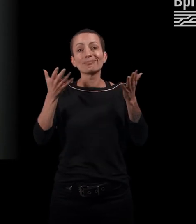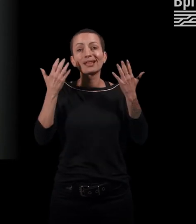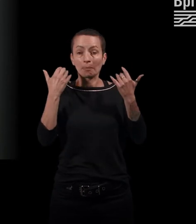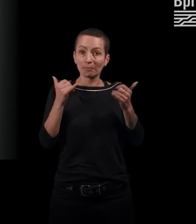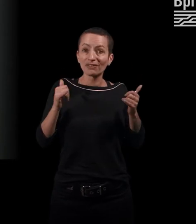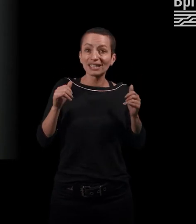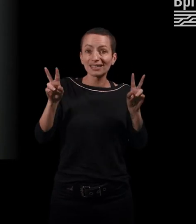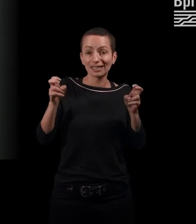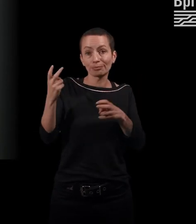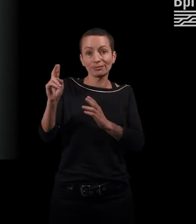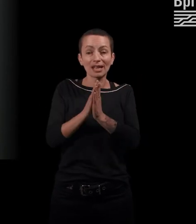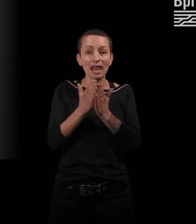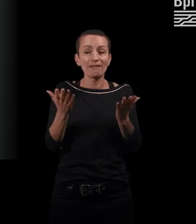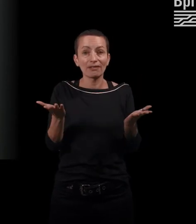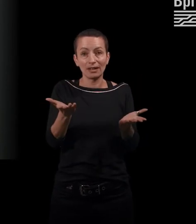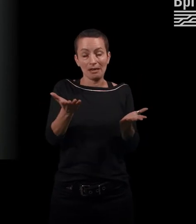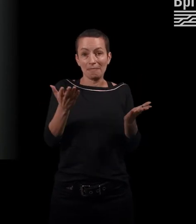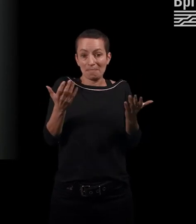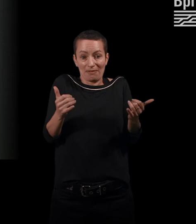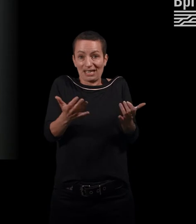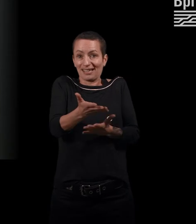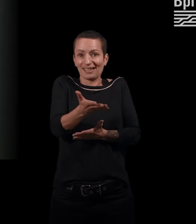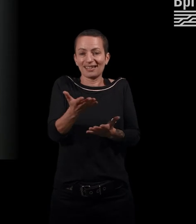de ses livres. Et